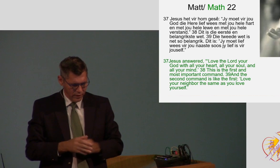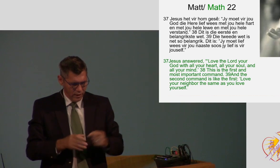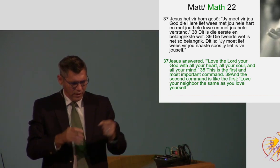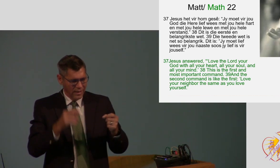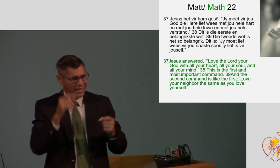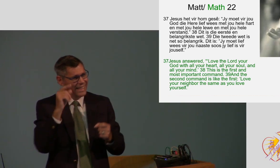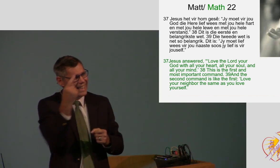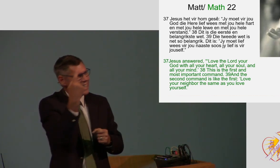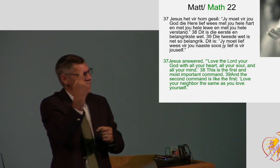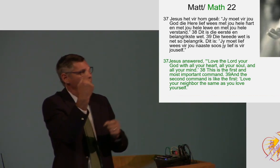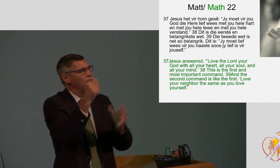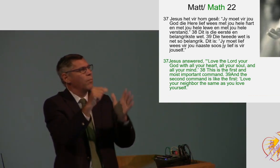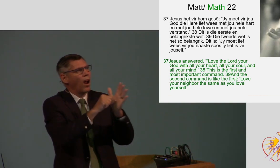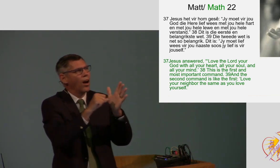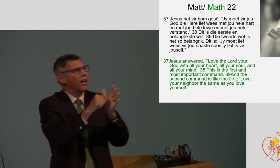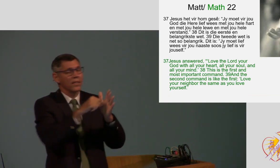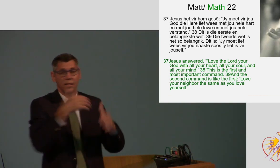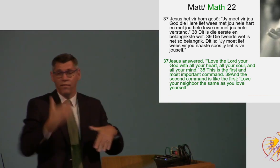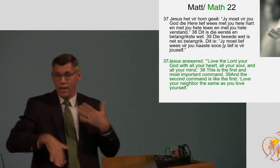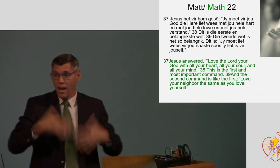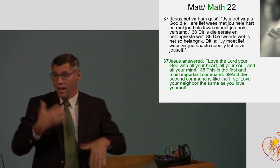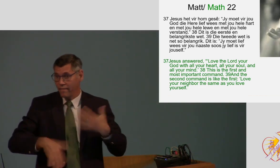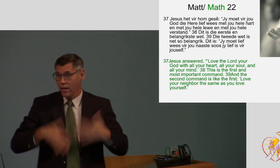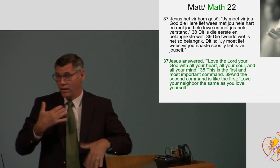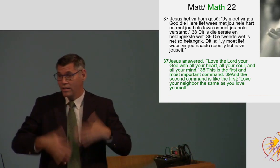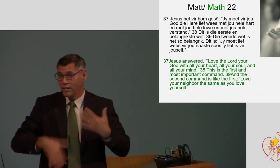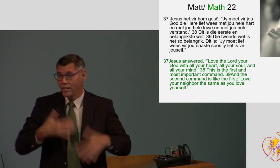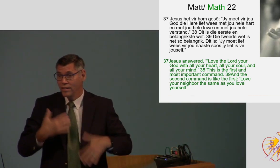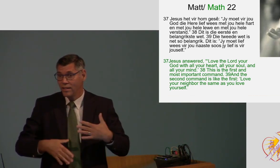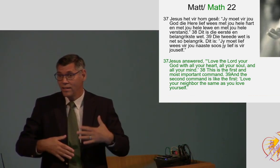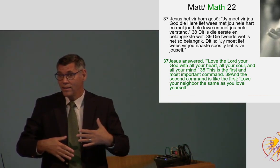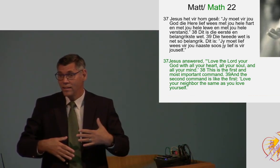Dis die eerste en die belangrikste vir die lewe. As jy